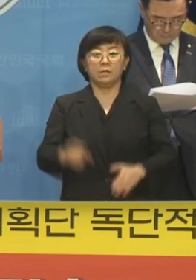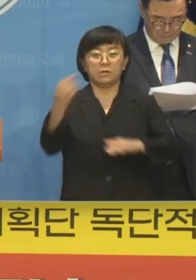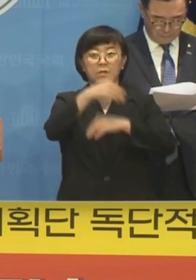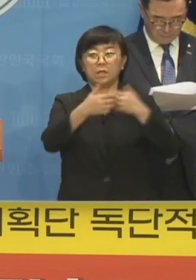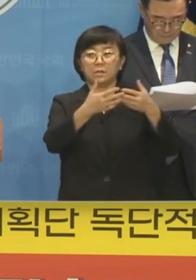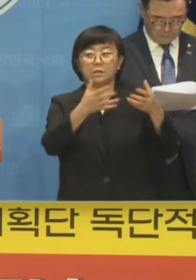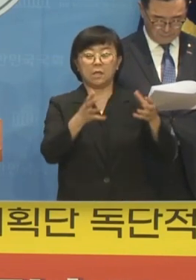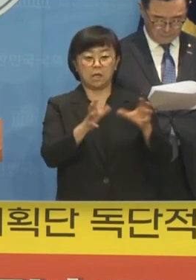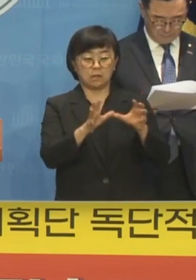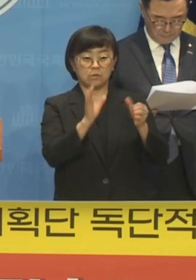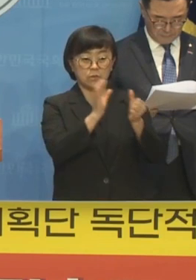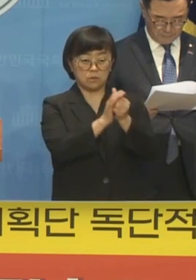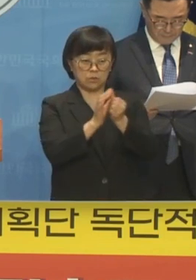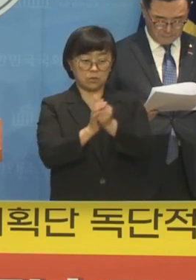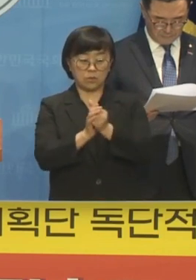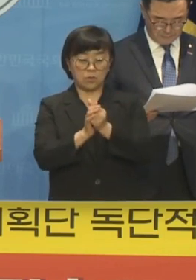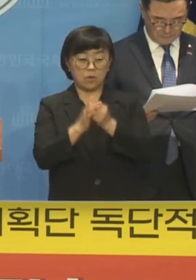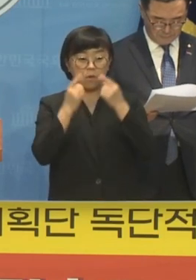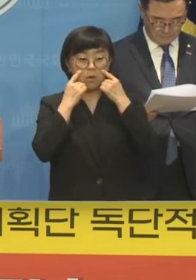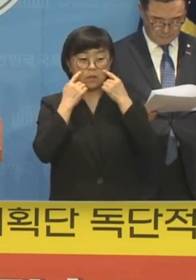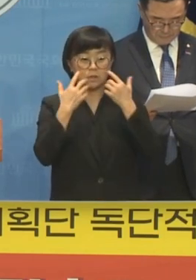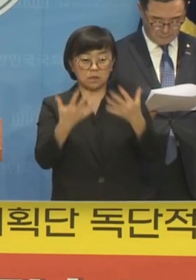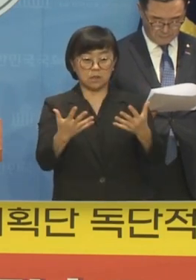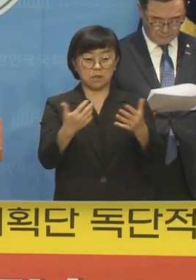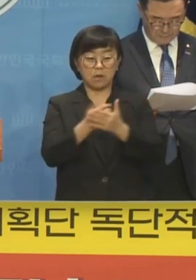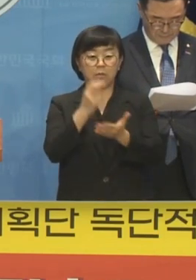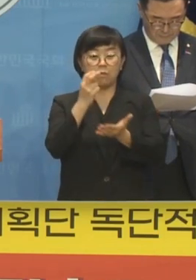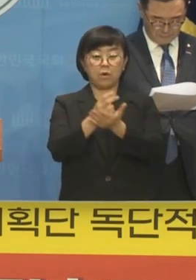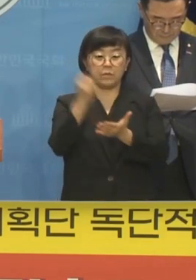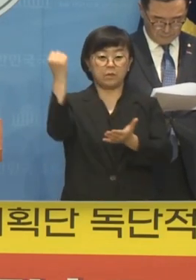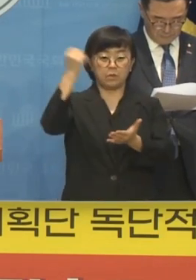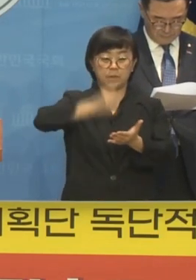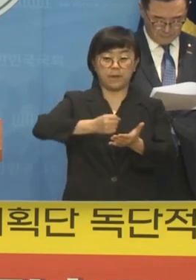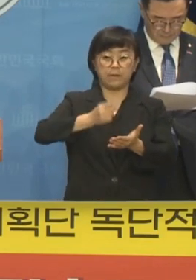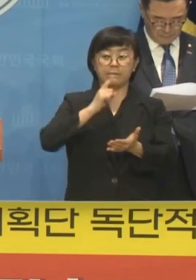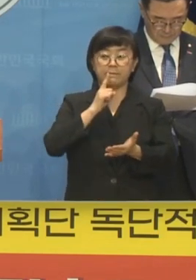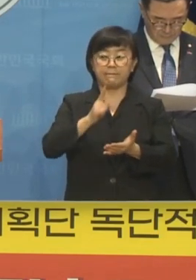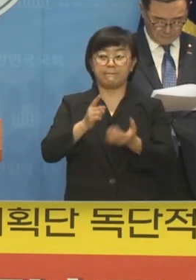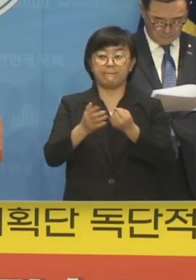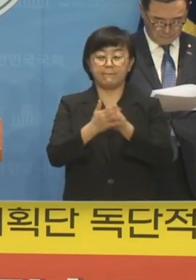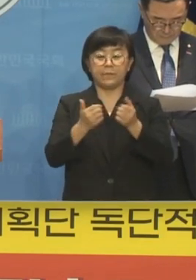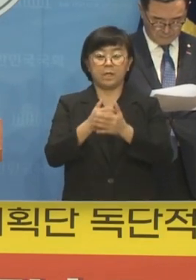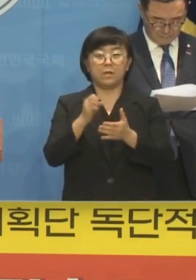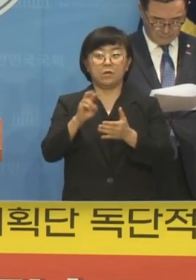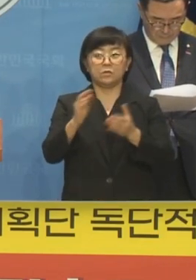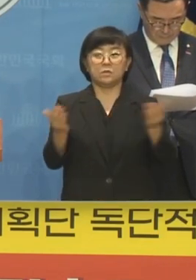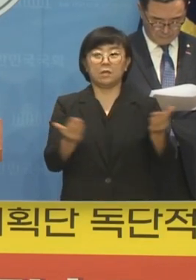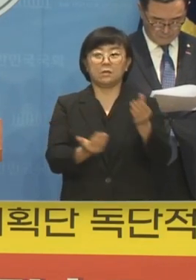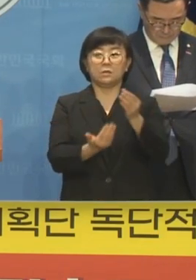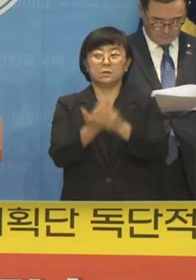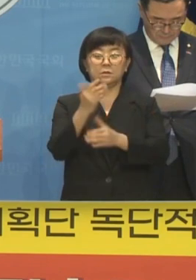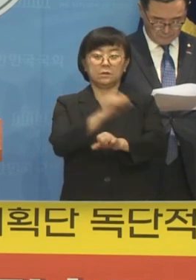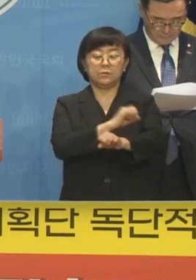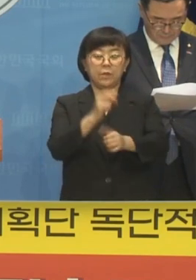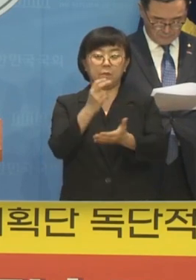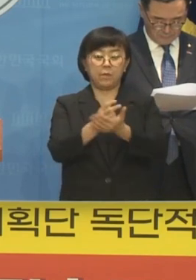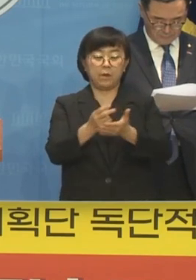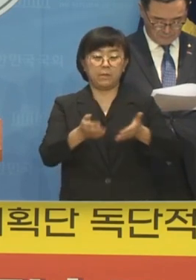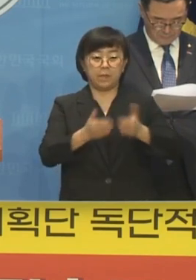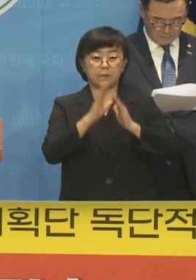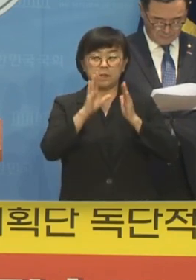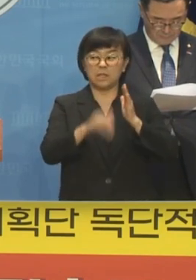기획단 단원 이촉은 명백하게 법령을 위배한 행위며 여순 사건 특별법 제정